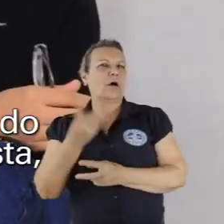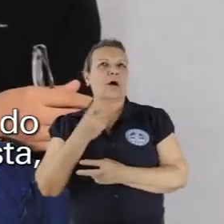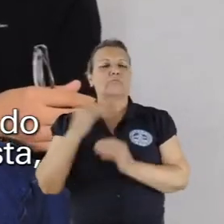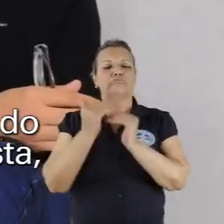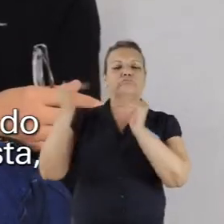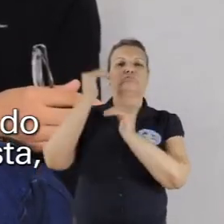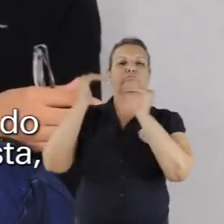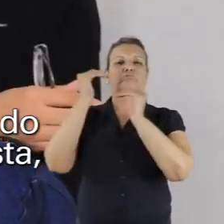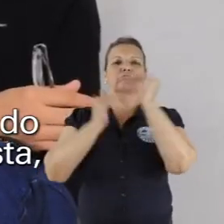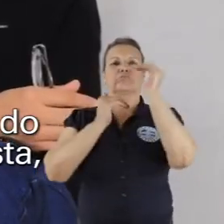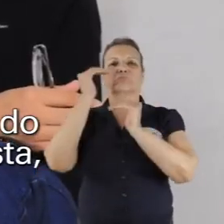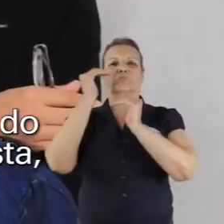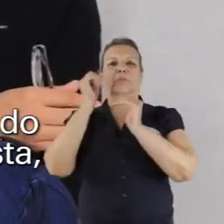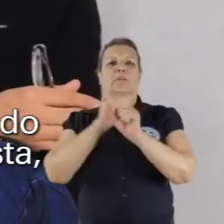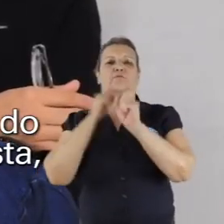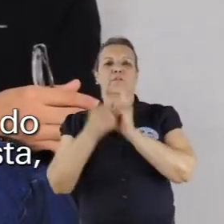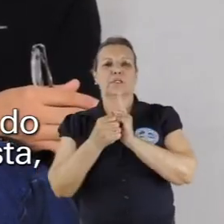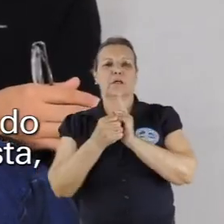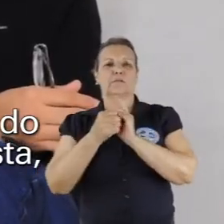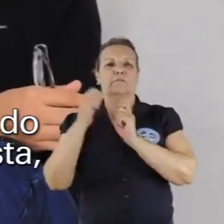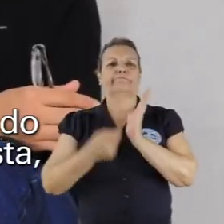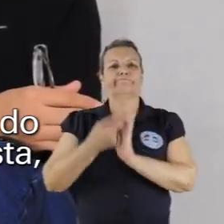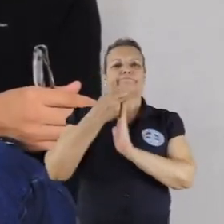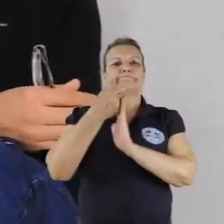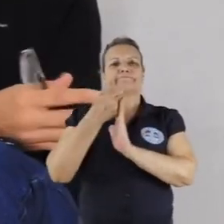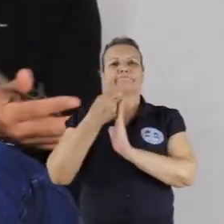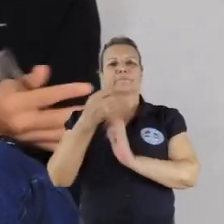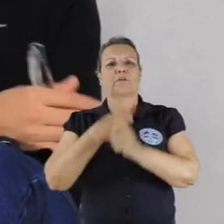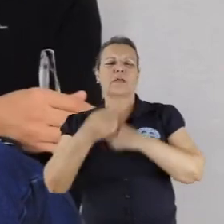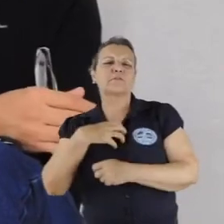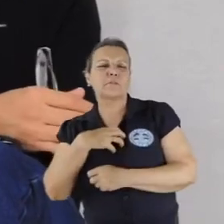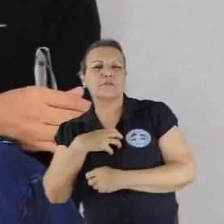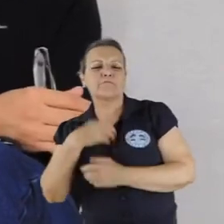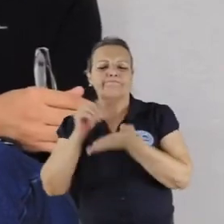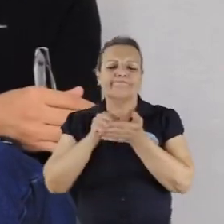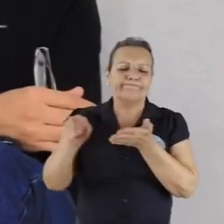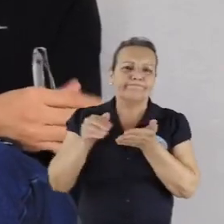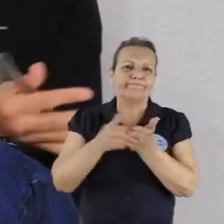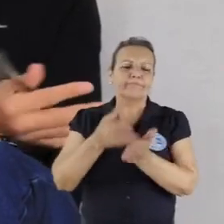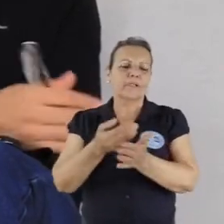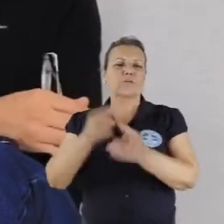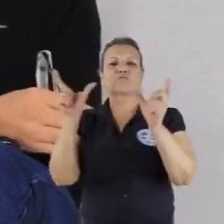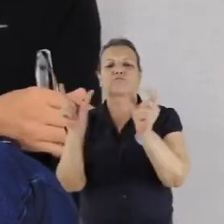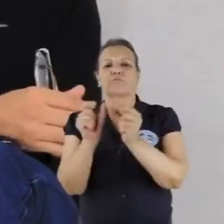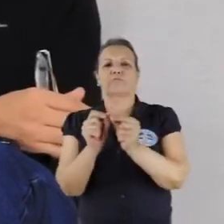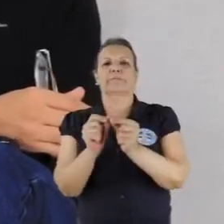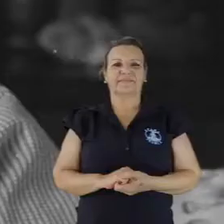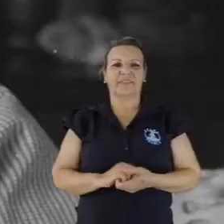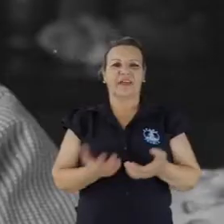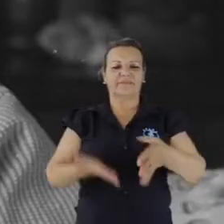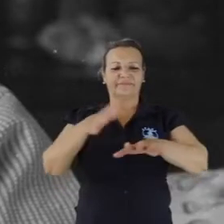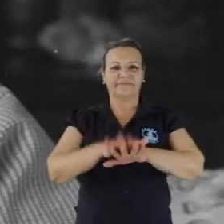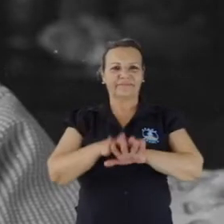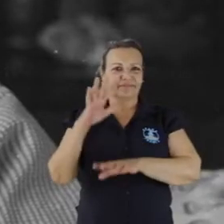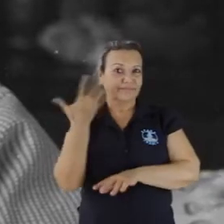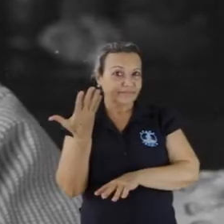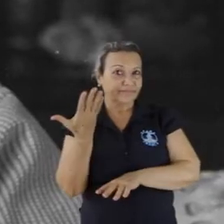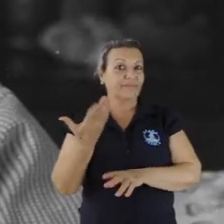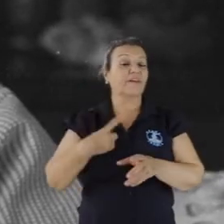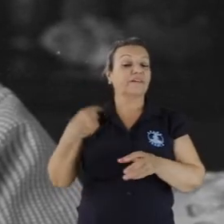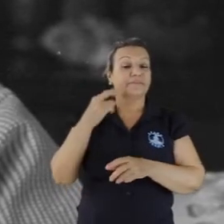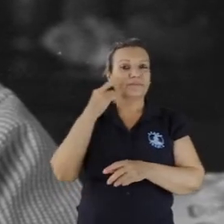à mercê do topo hierárquico da sociedade capitalista, vai se sentindo excluída e diminuída. A